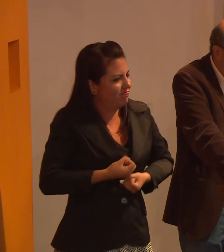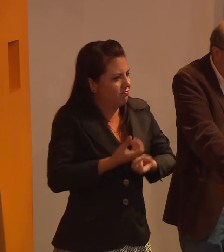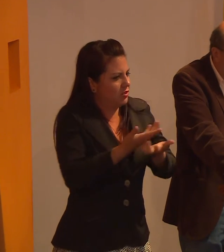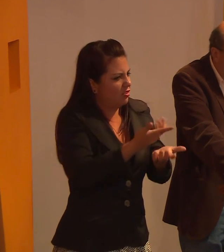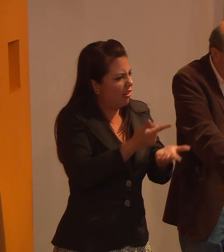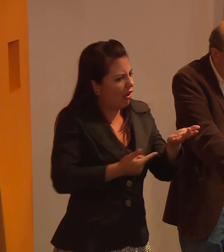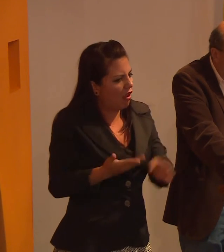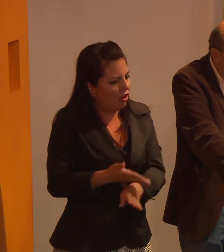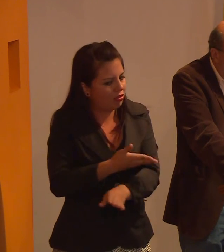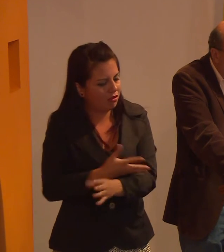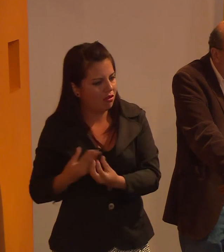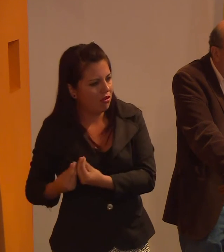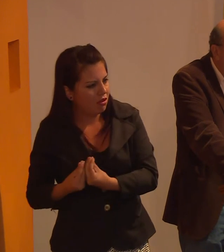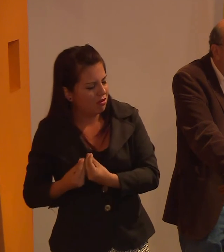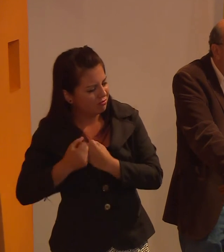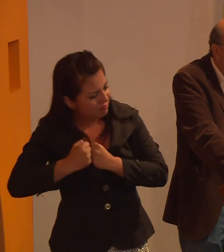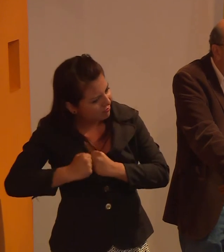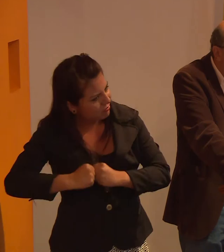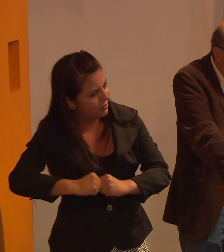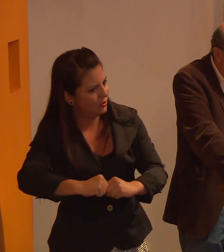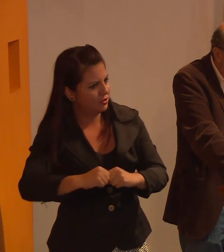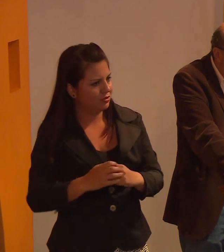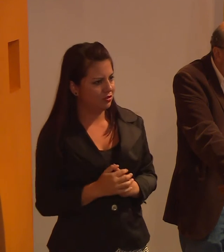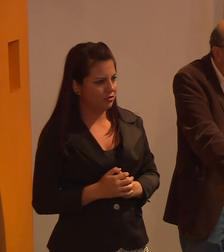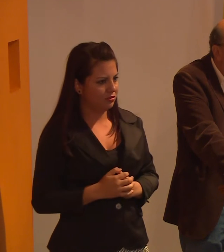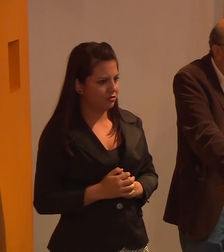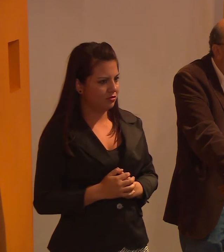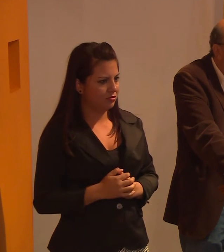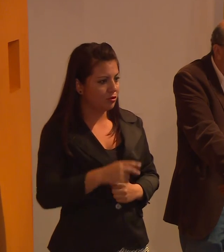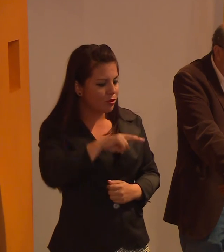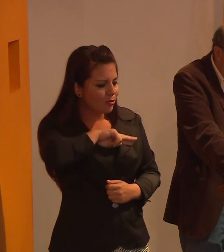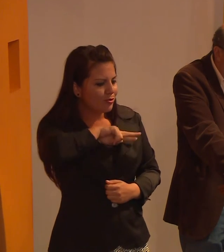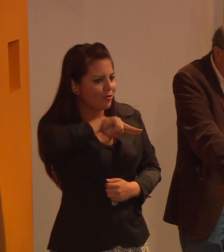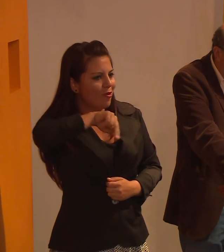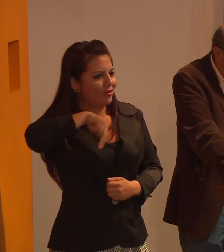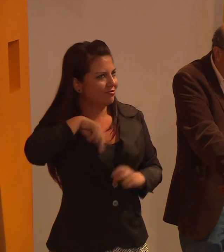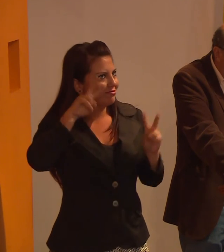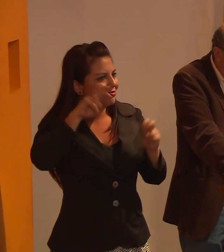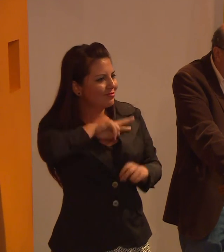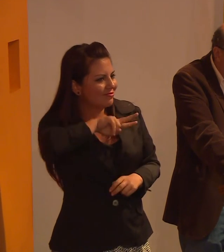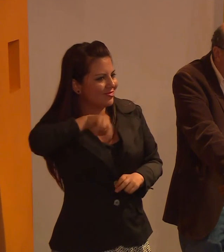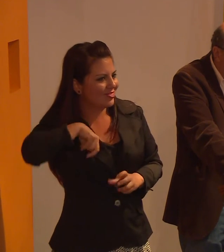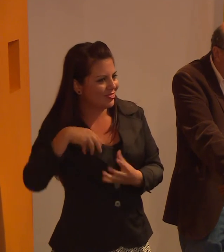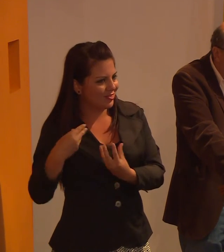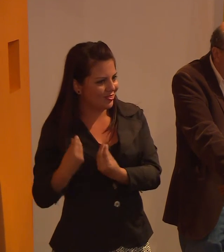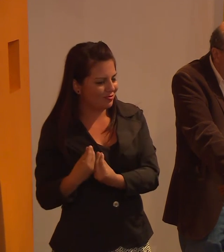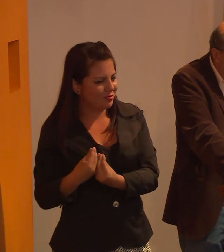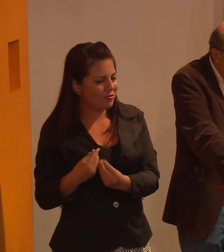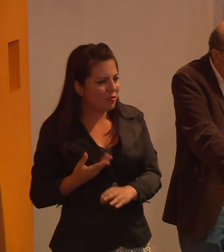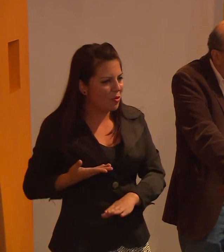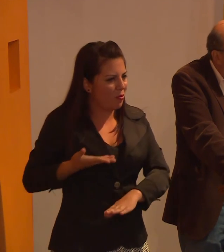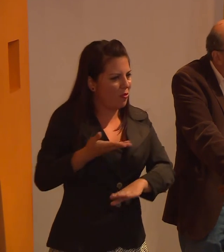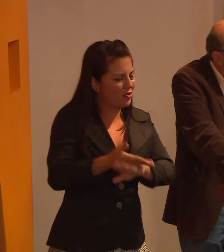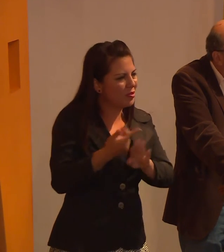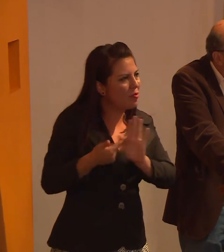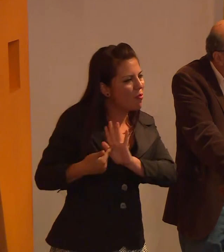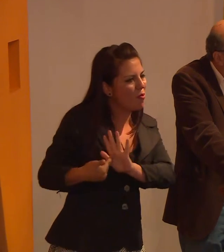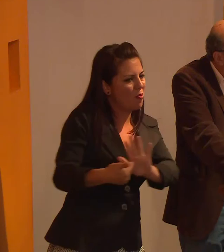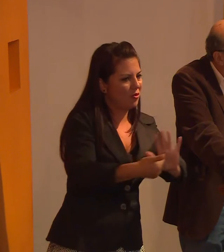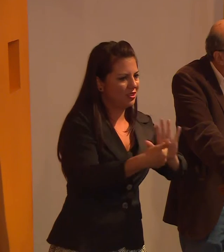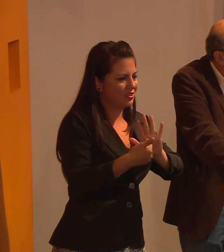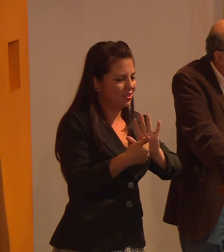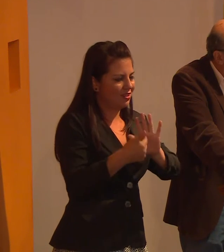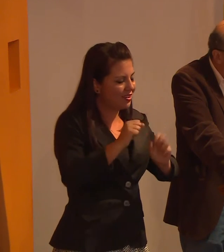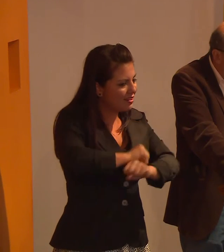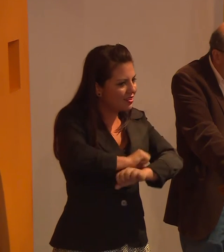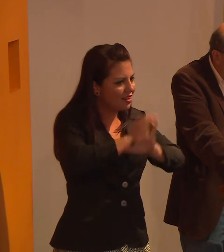colectivo, de un nosotros que devela, propone y cristaliza la existencia